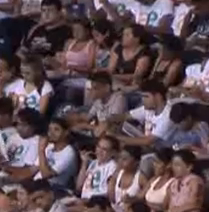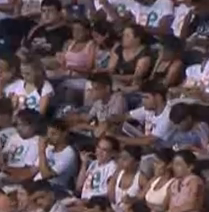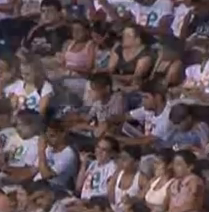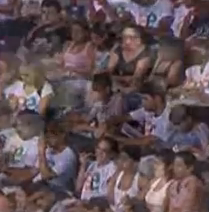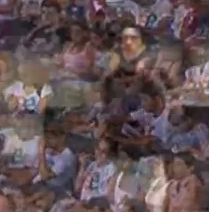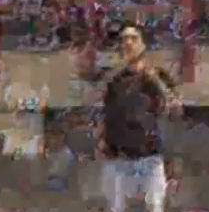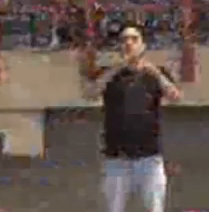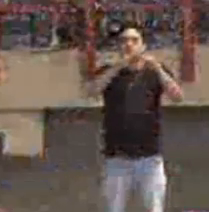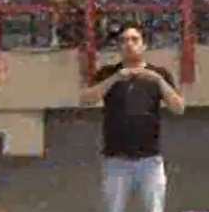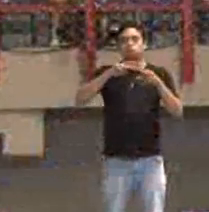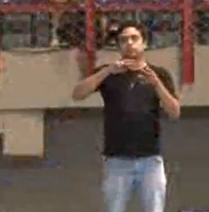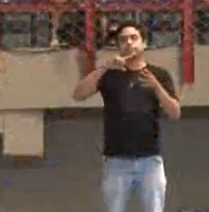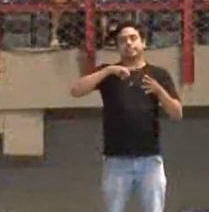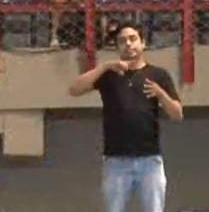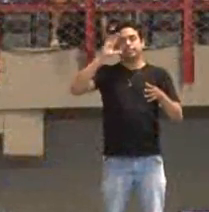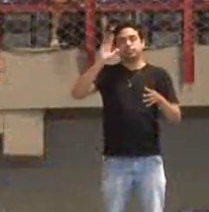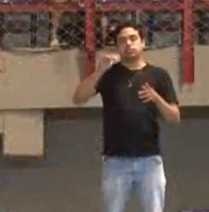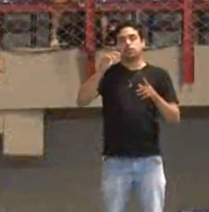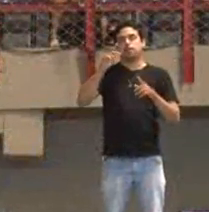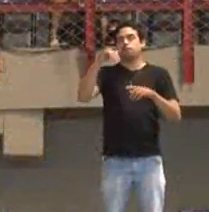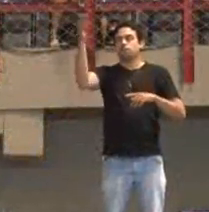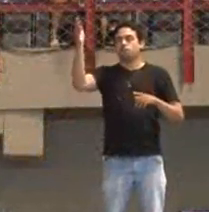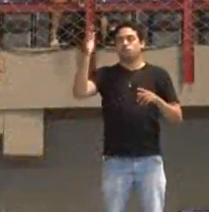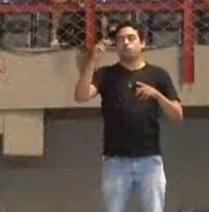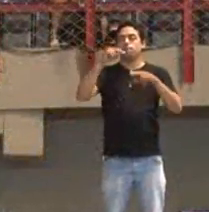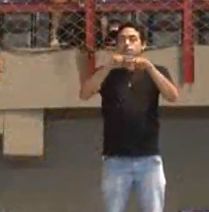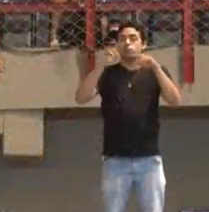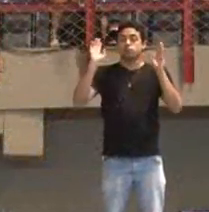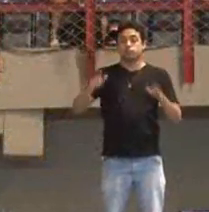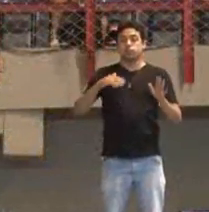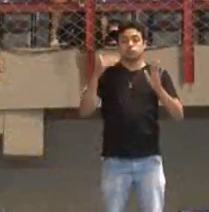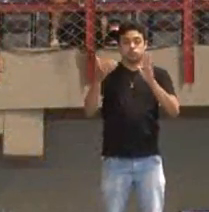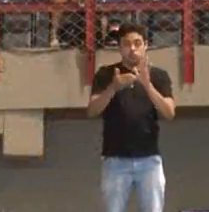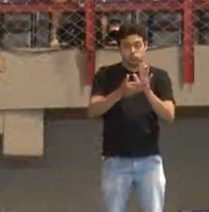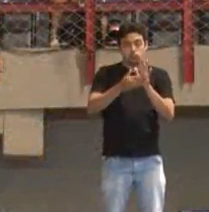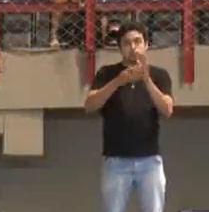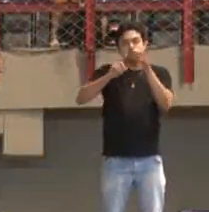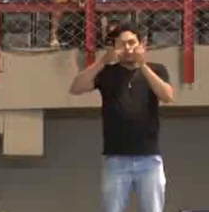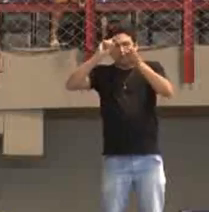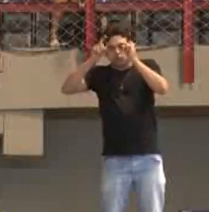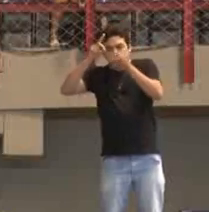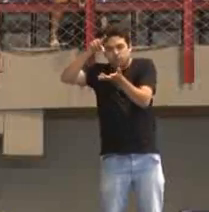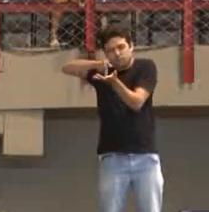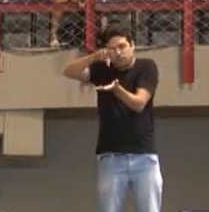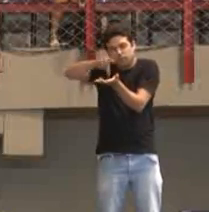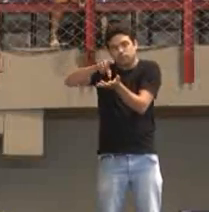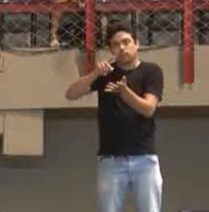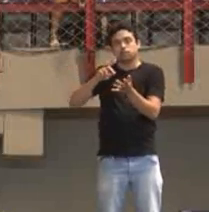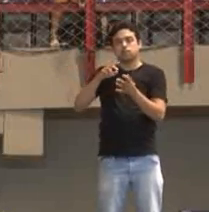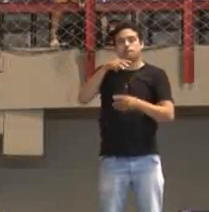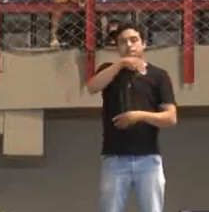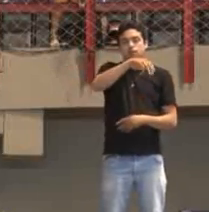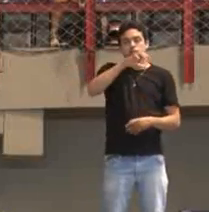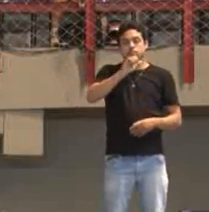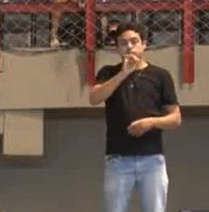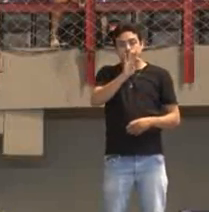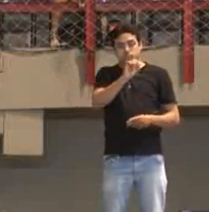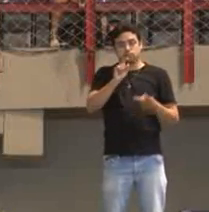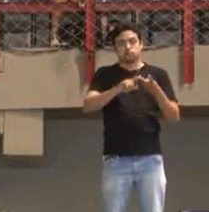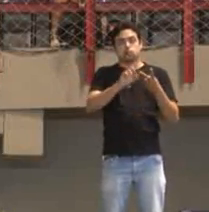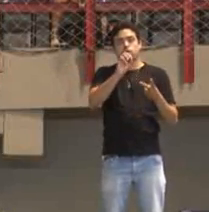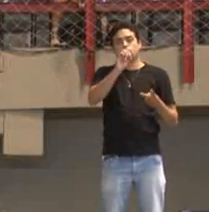existe alienígena, de fora. Todo mundo discutindo a realidade, Machado de Assis, Olavo